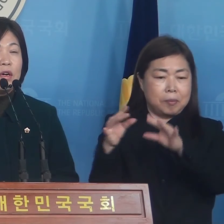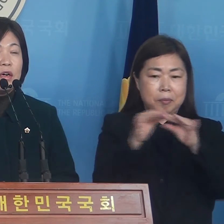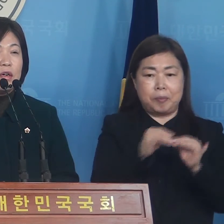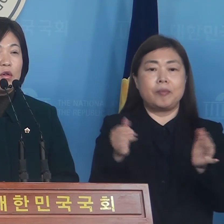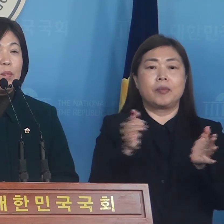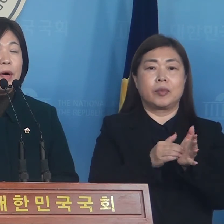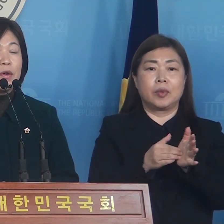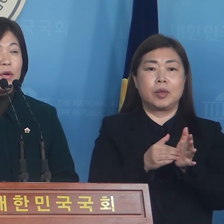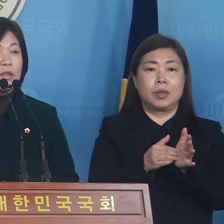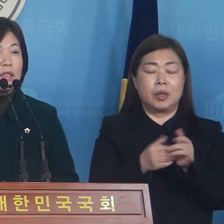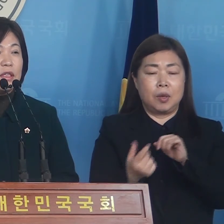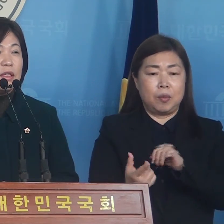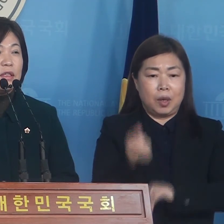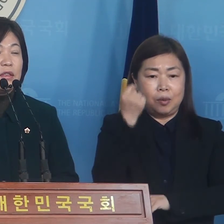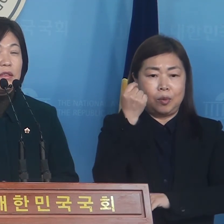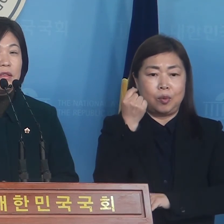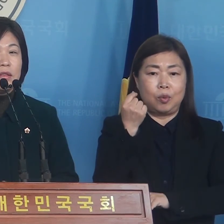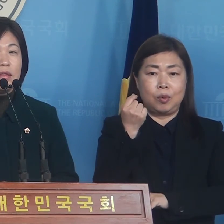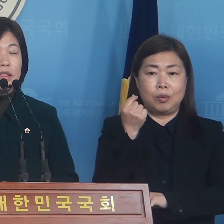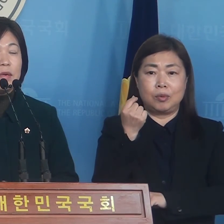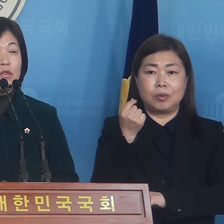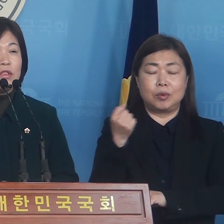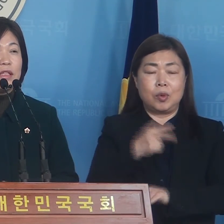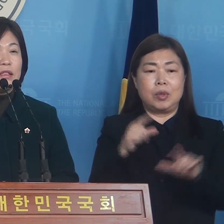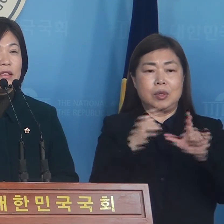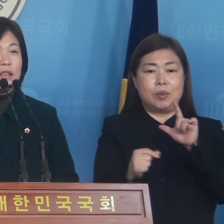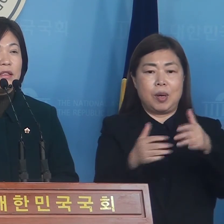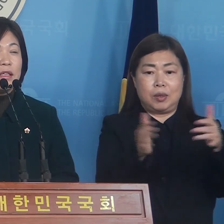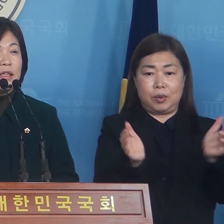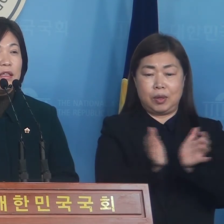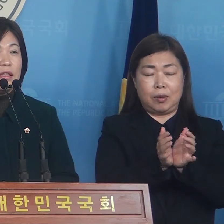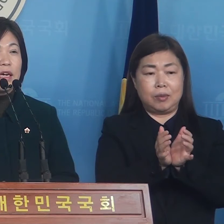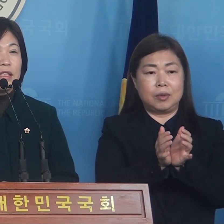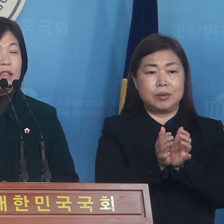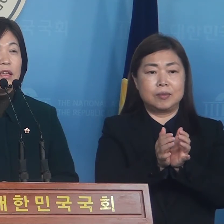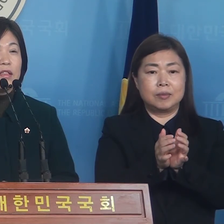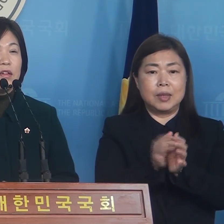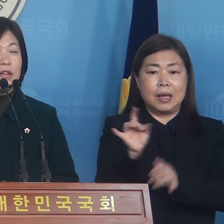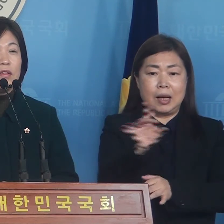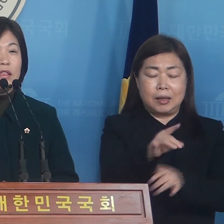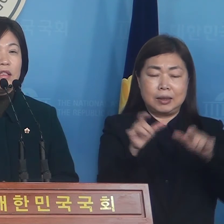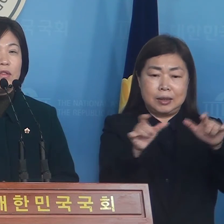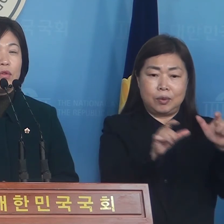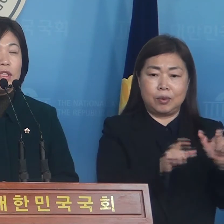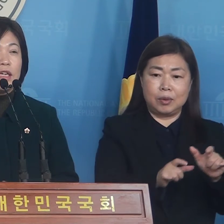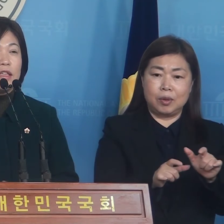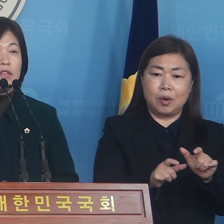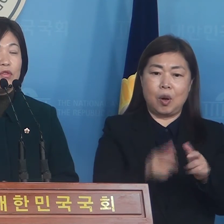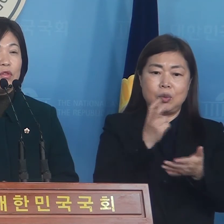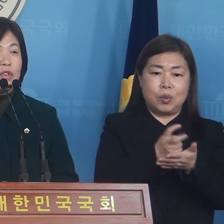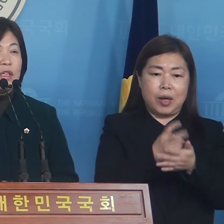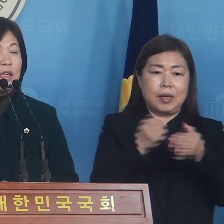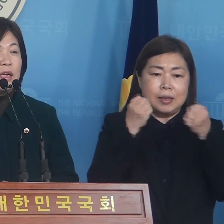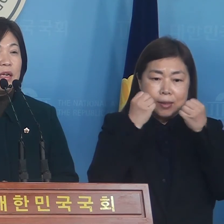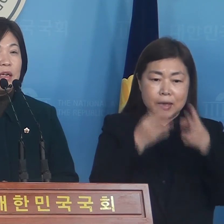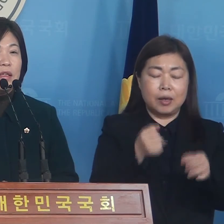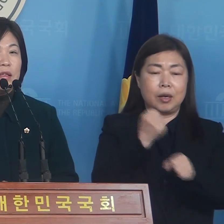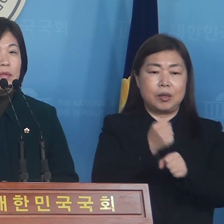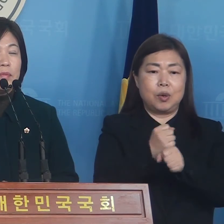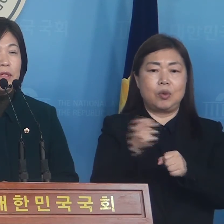다졌고요. 곧바로 저희 지방 의원단들은 각 지역에서 이 조례 재개정